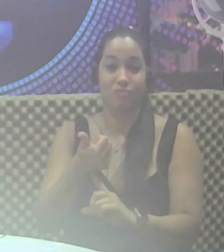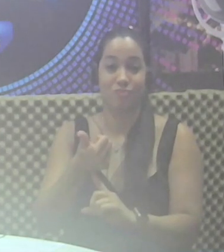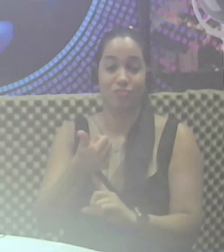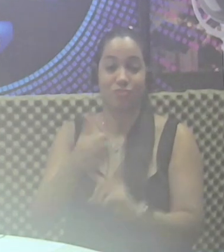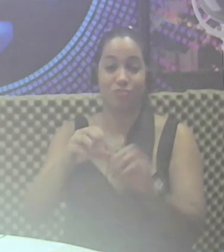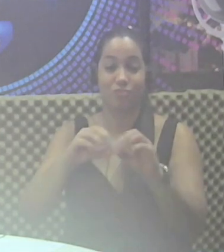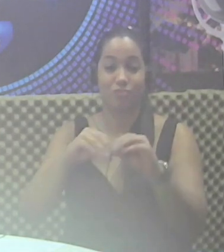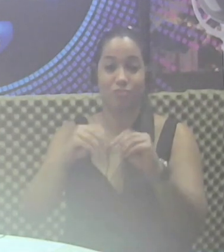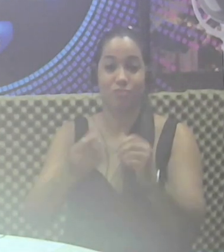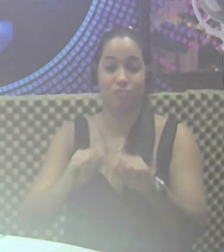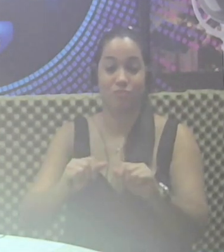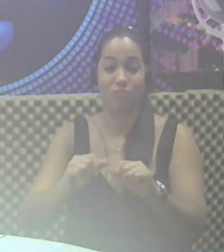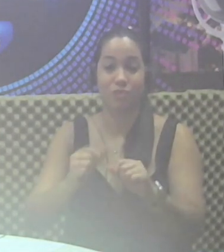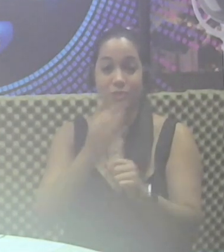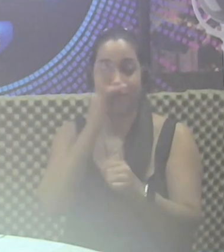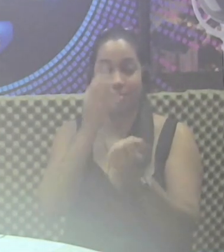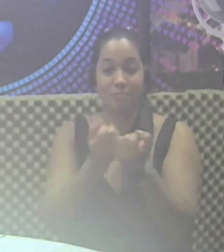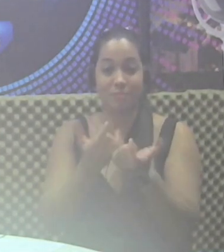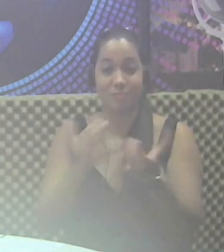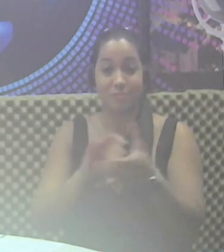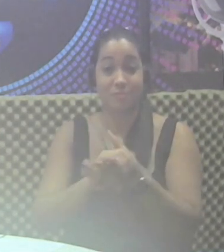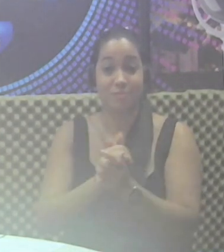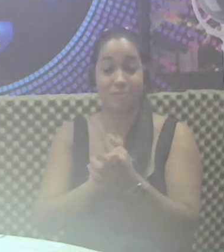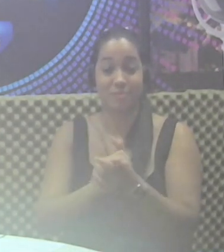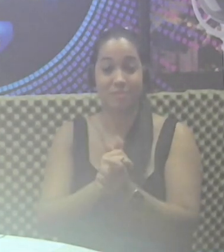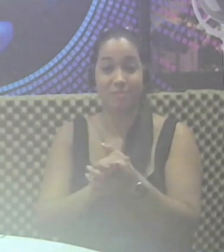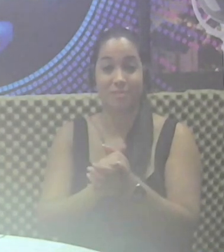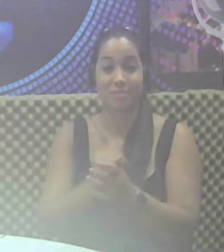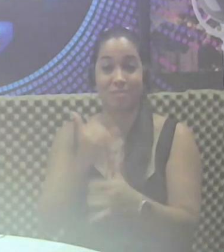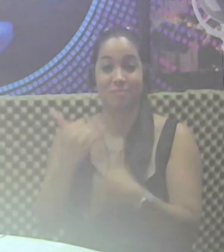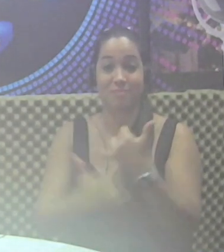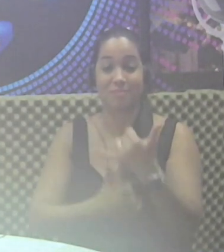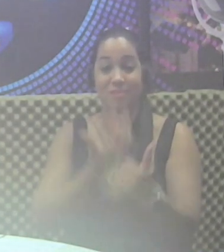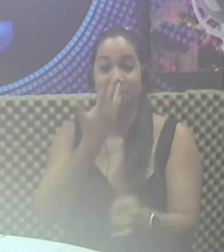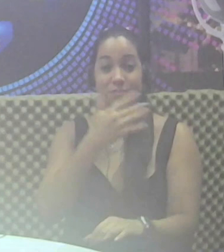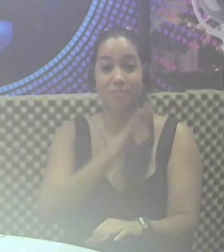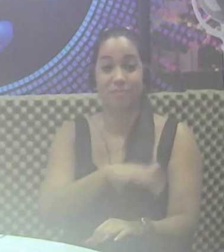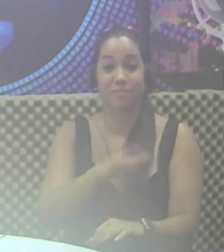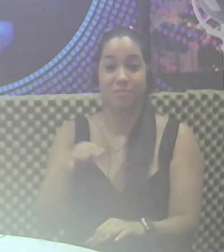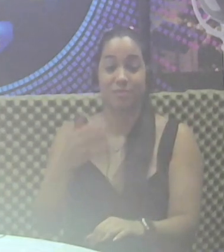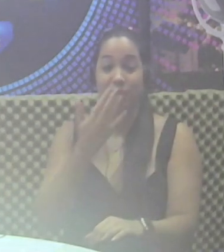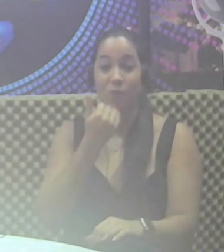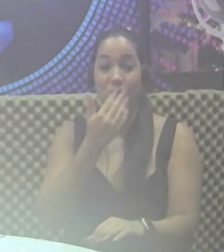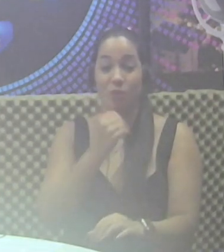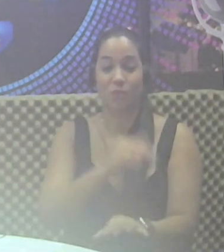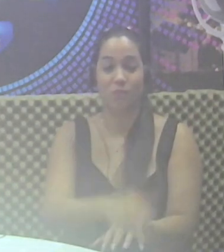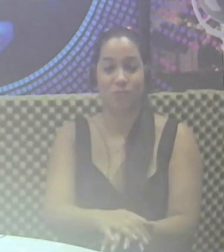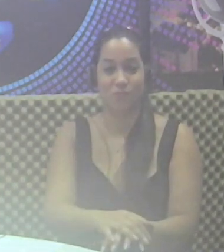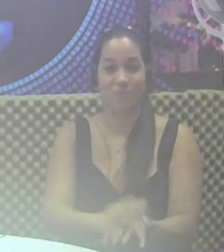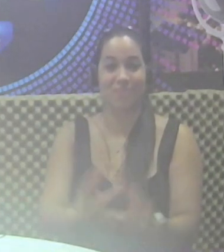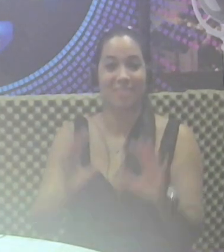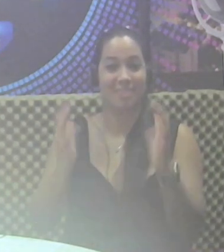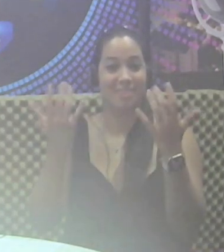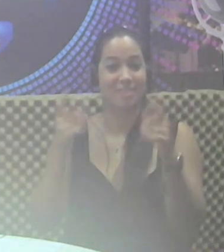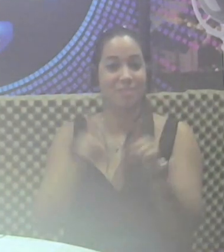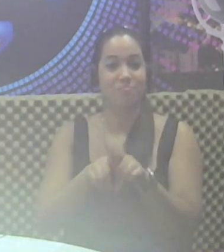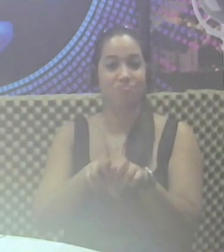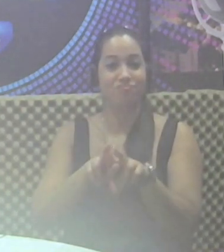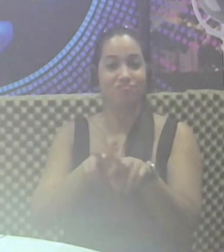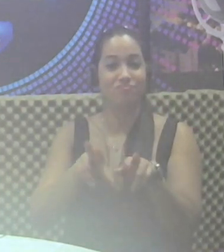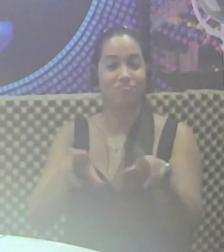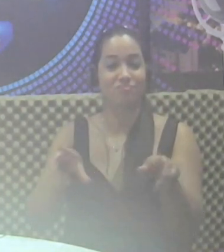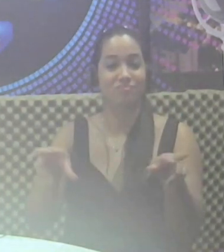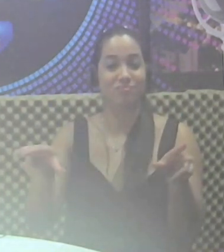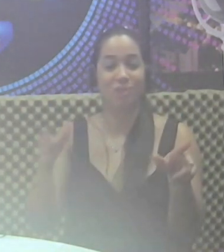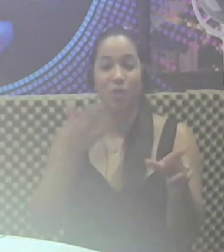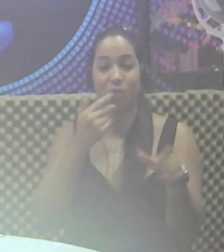plásticos, jardinagem, saboarias, brinquedos infantis e gastronomia. O evento também terá diferentes tipos de